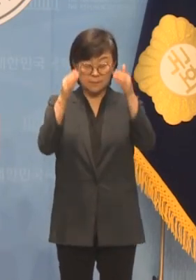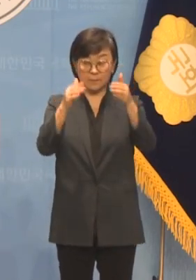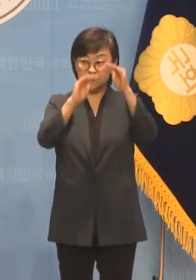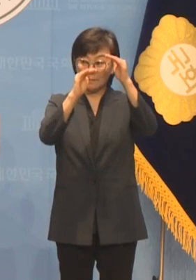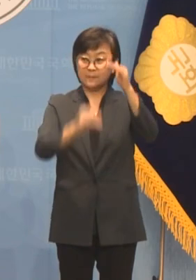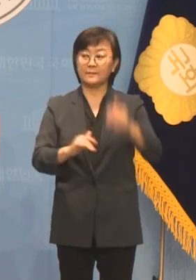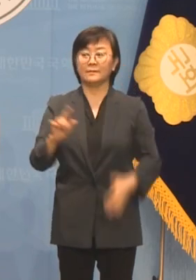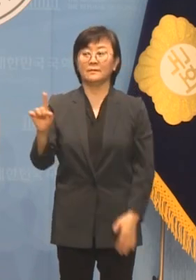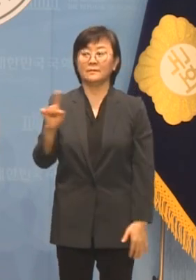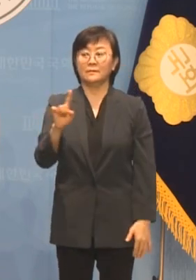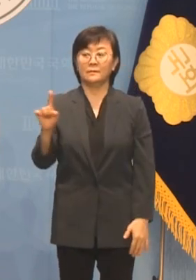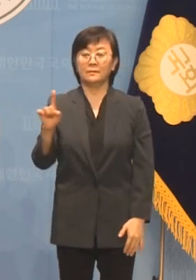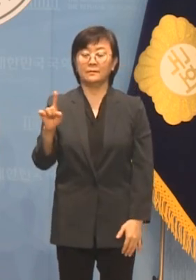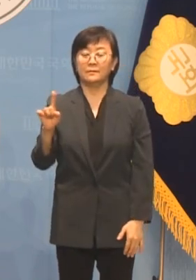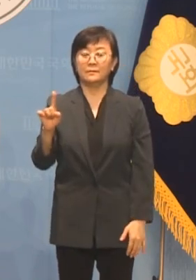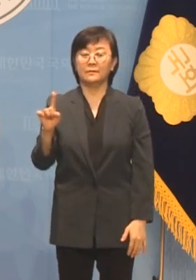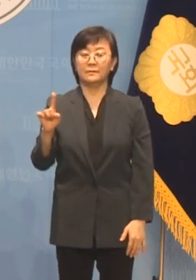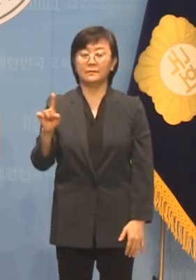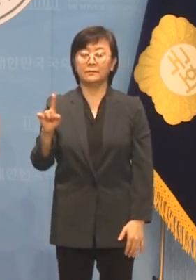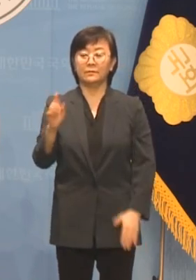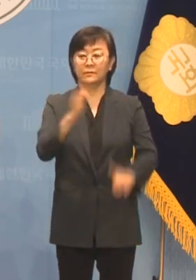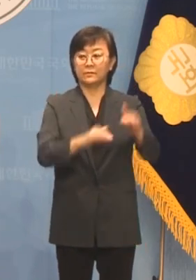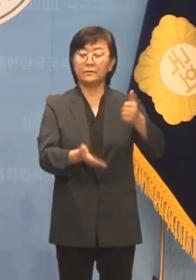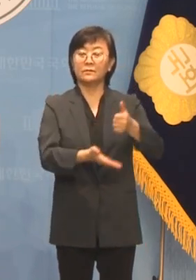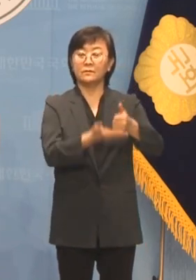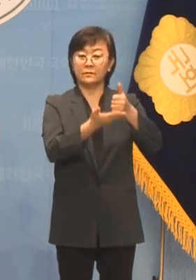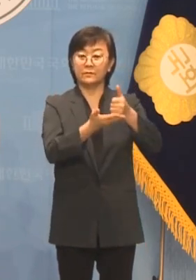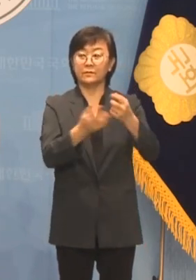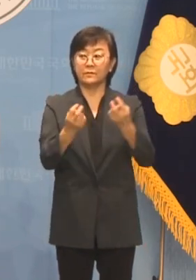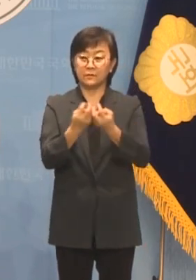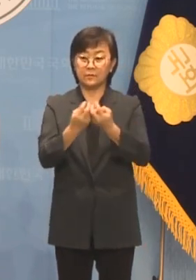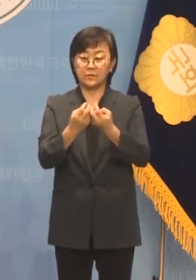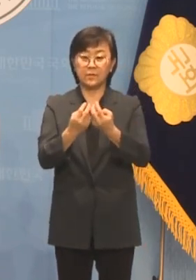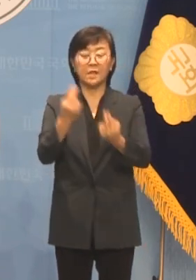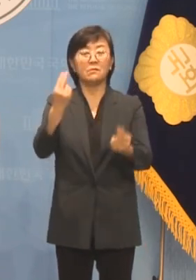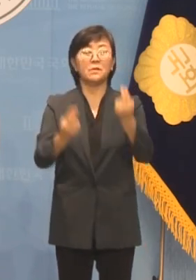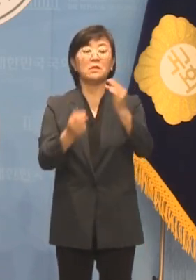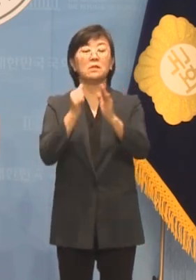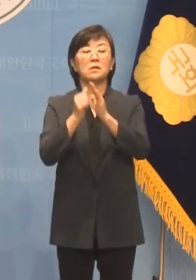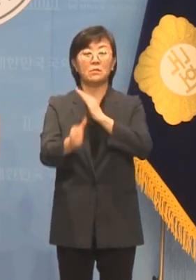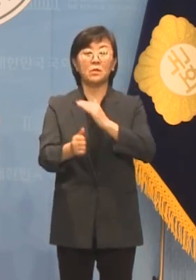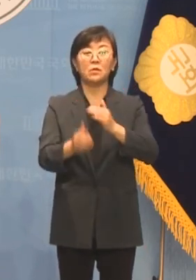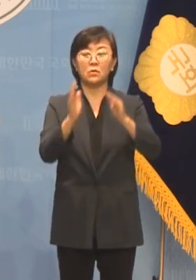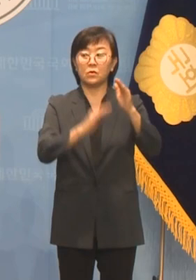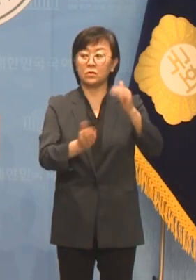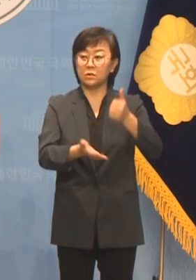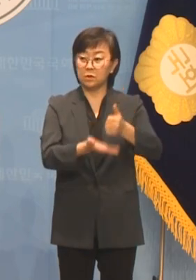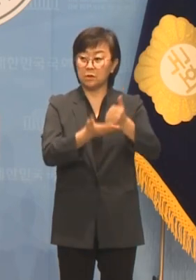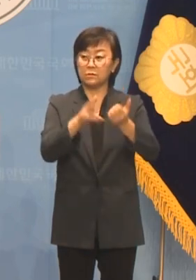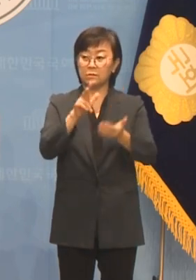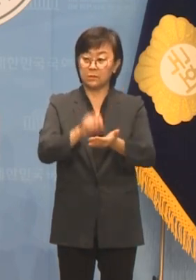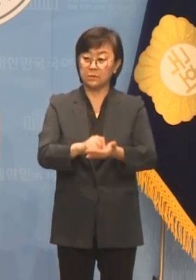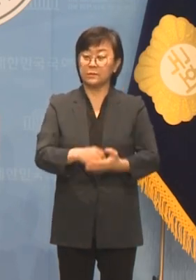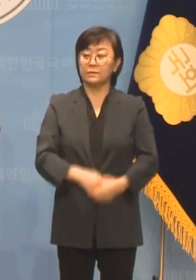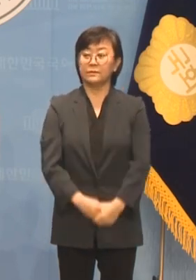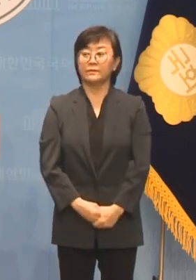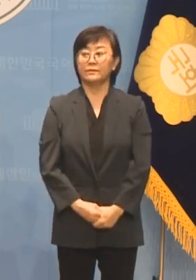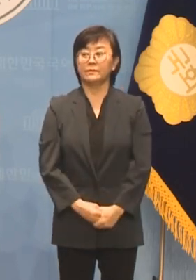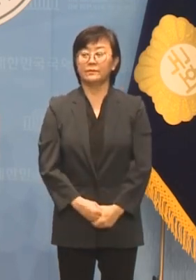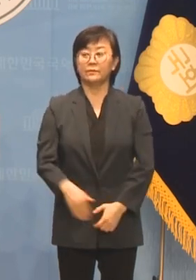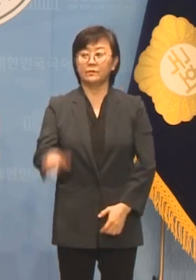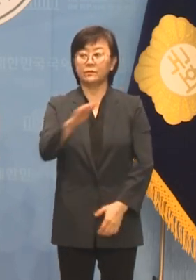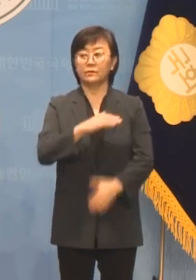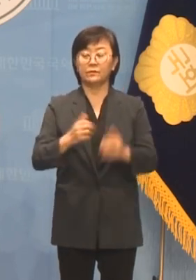하나가 과연 공천을 어떻게 할 것이냐, 특히나 비례대표 공천을 어떻게 할 것이냐라고 하는 문제 같습니다. 그래서 저희가